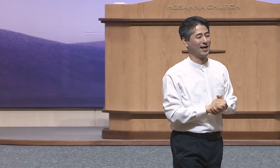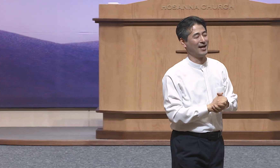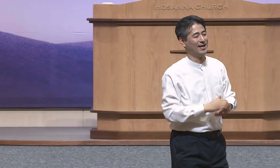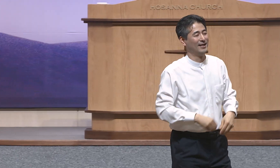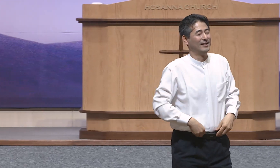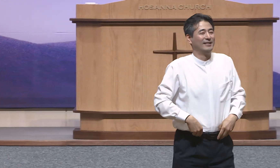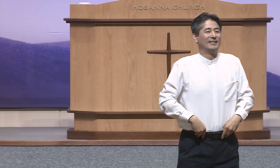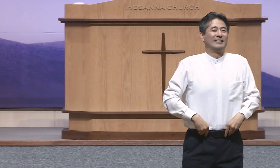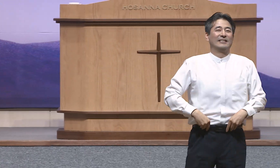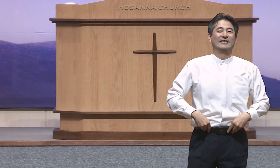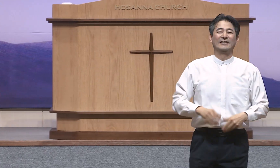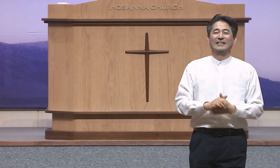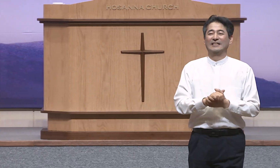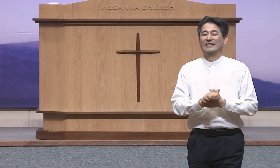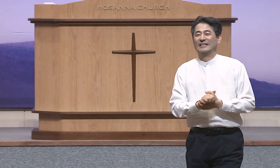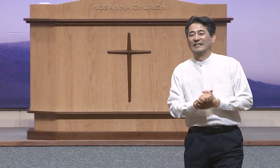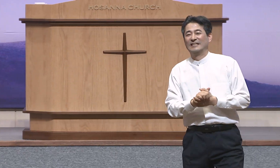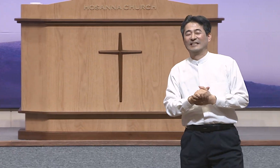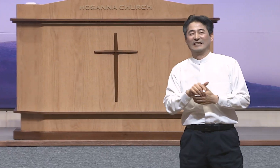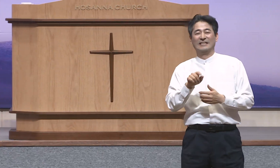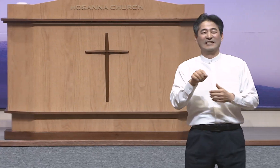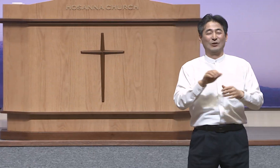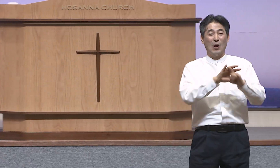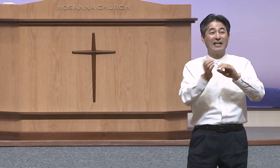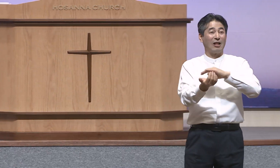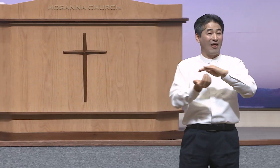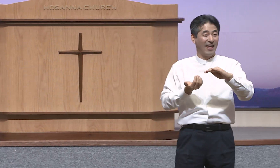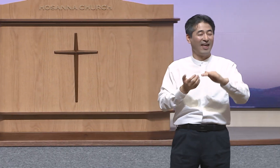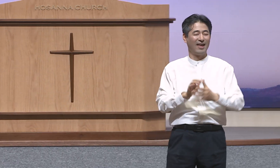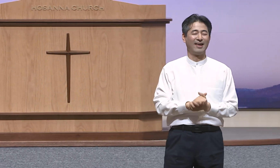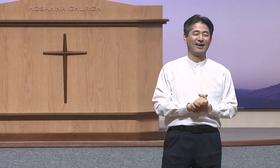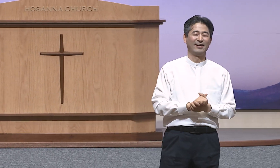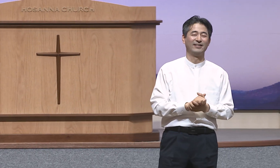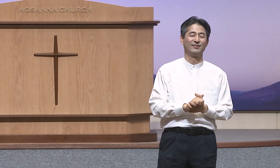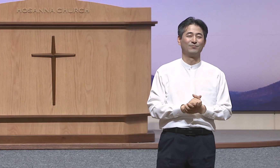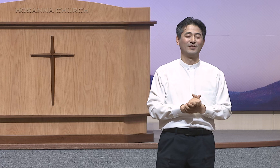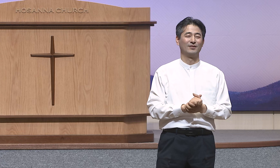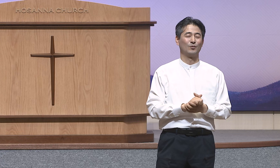지금 코로나 상황이기 때문에, 코로나 전에는